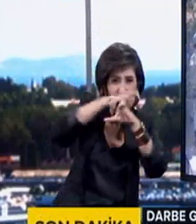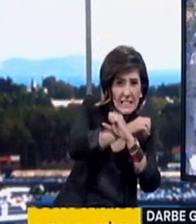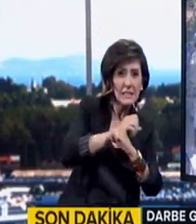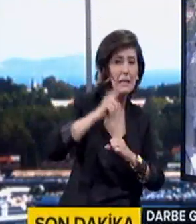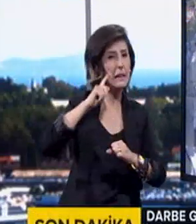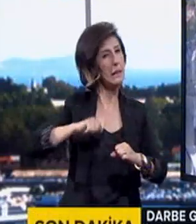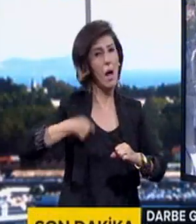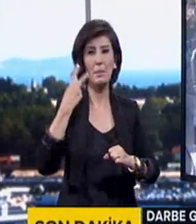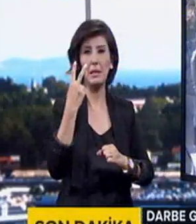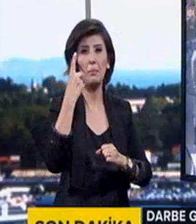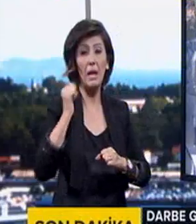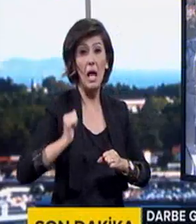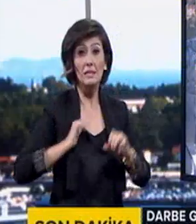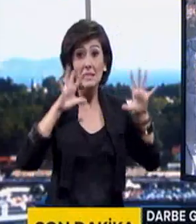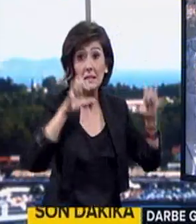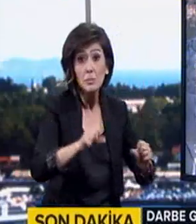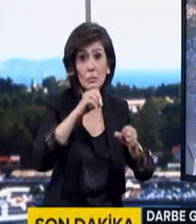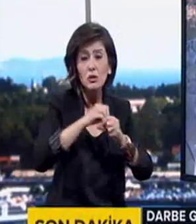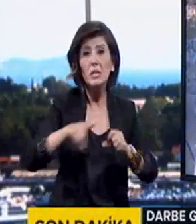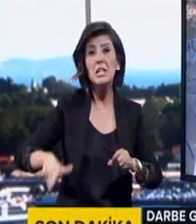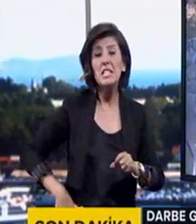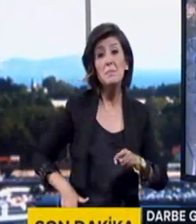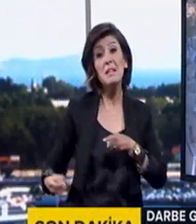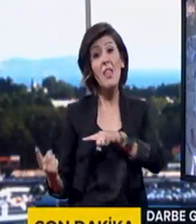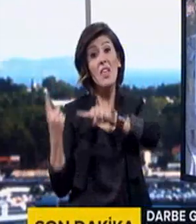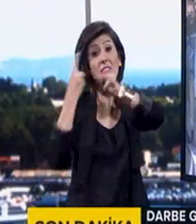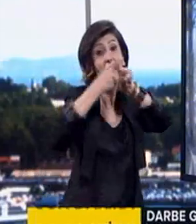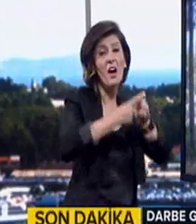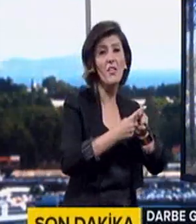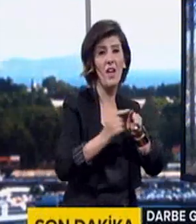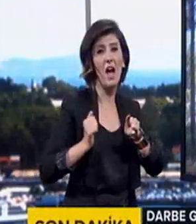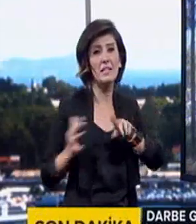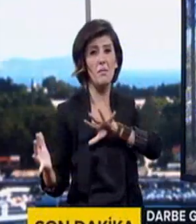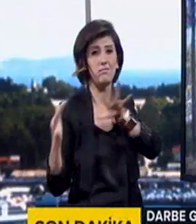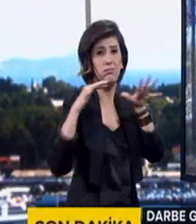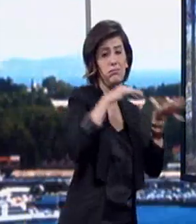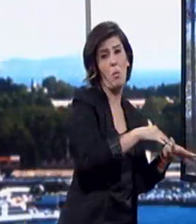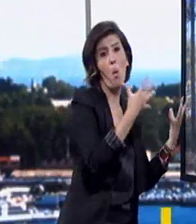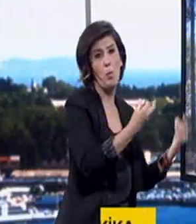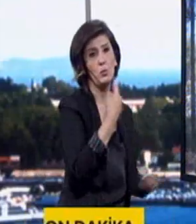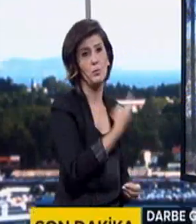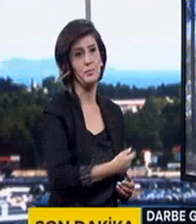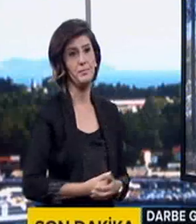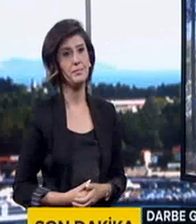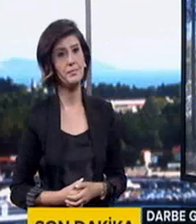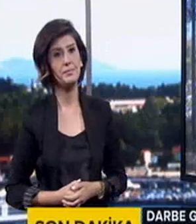tahmin edilen 21 askerin yakalanabilmesi için İzmir'den de takviye birlikler gönderildi.